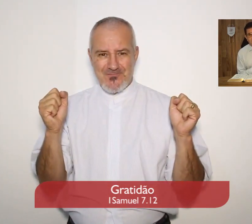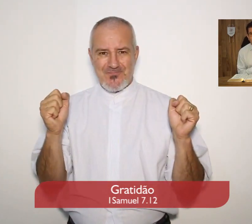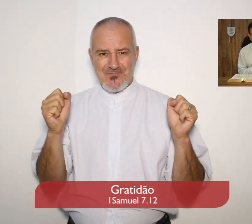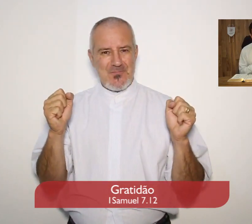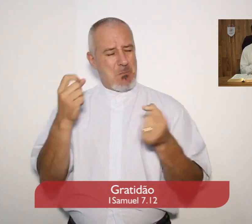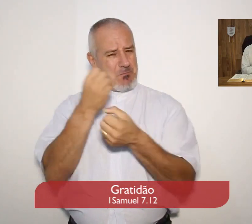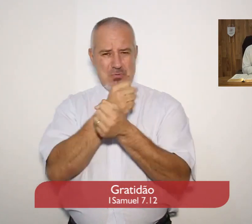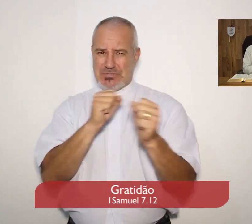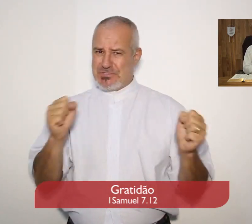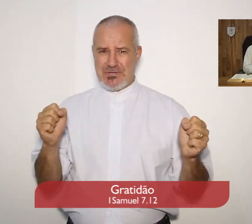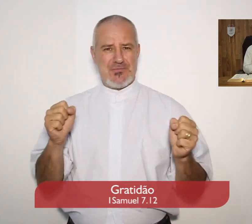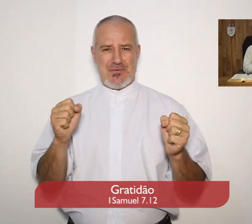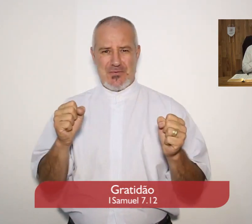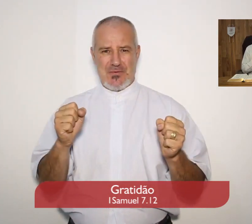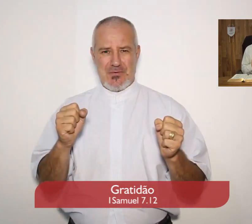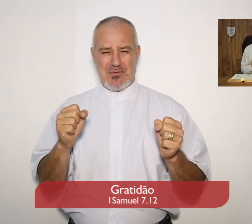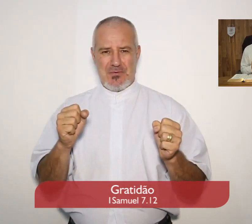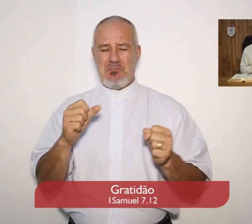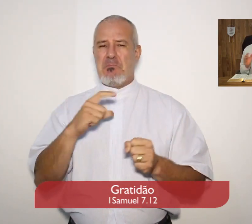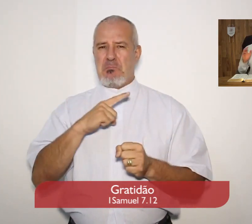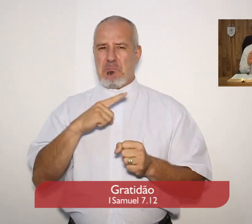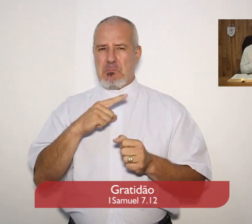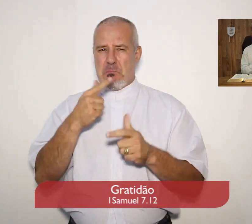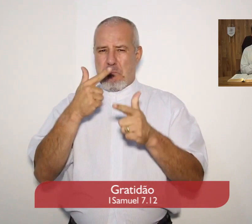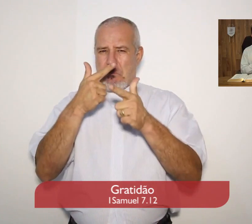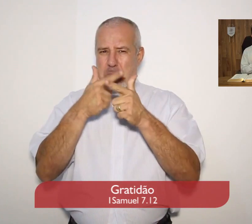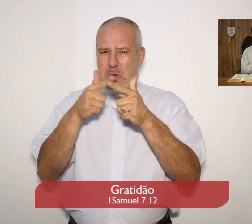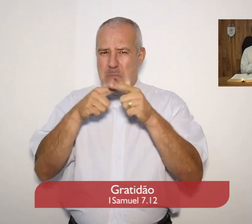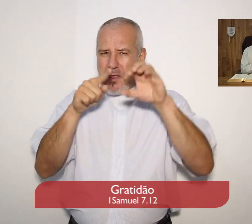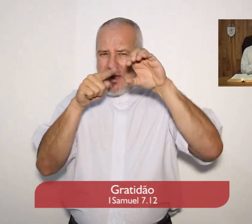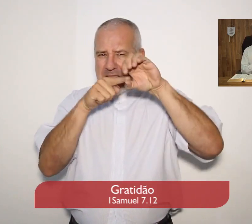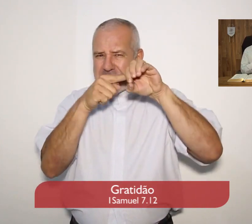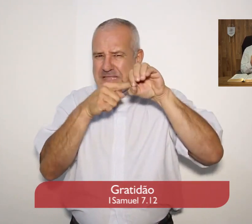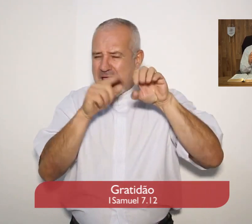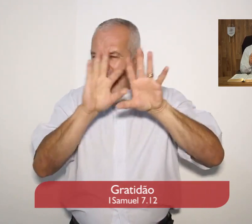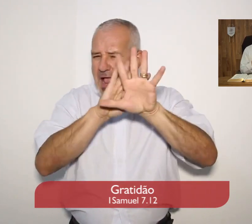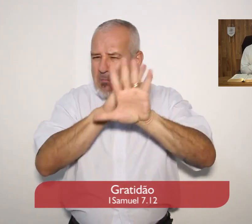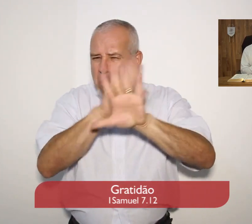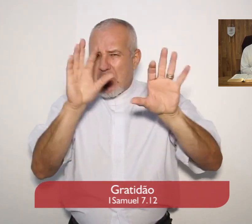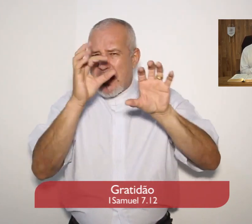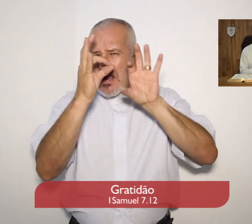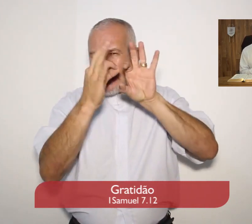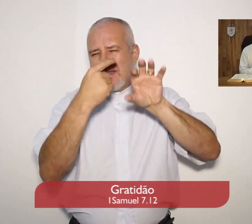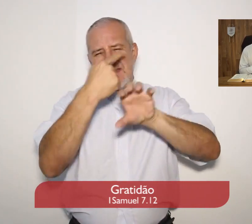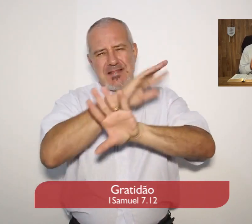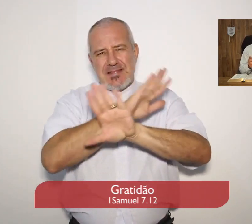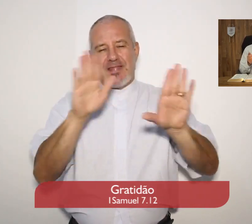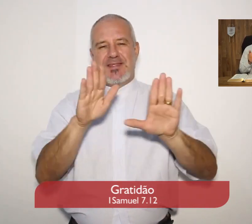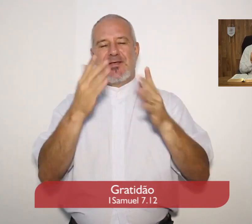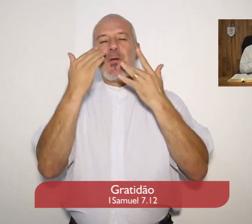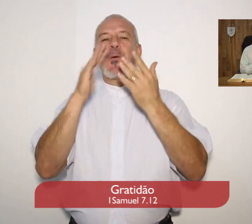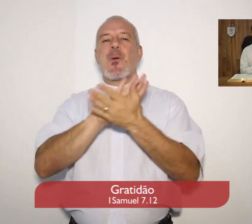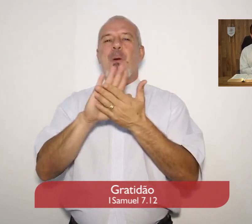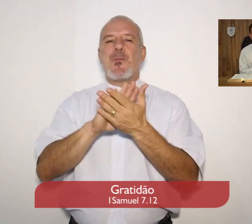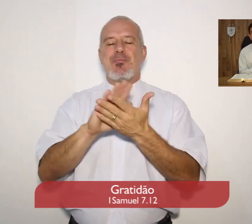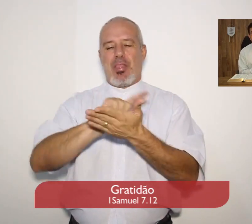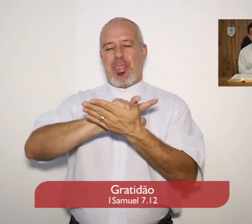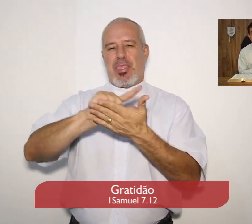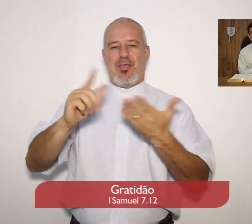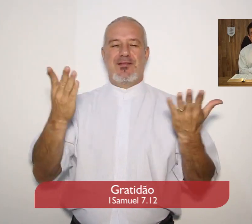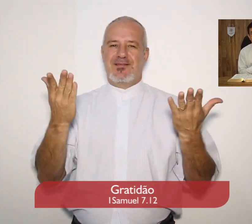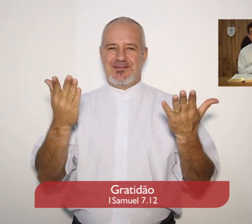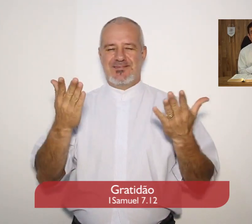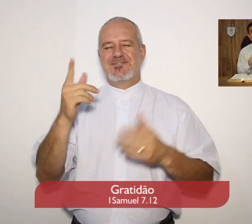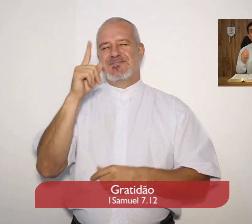extremamente monótono. É importante as adversidades, porque nas adversidades nós